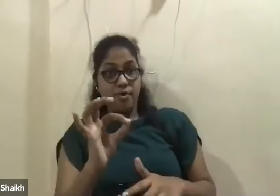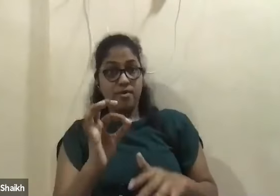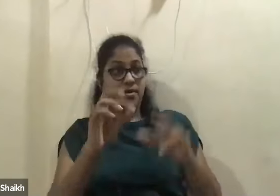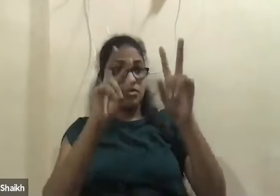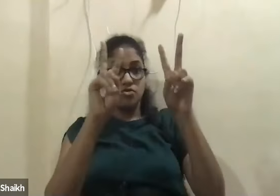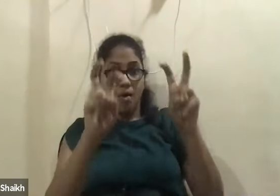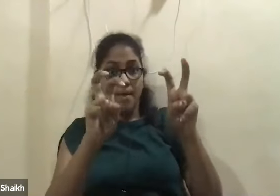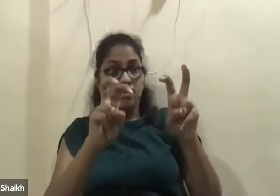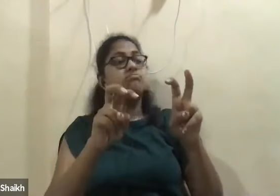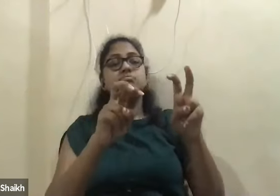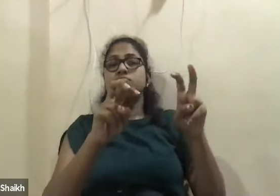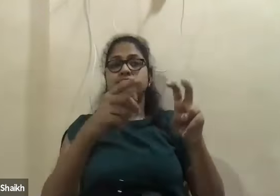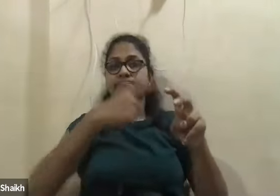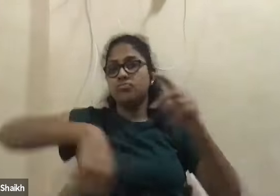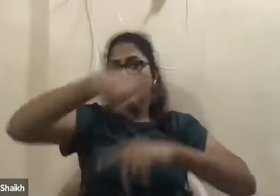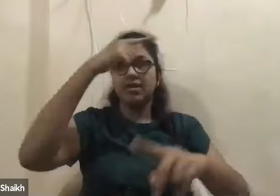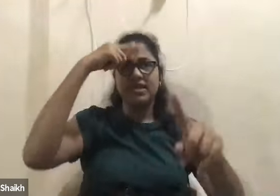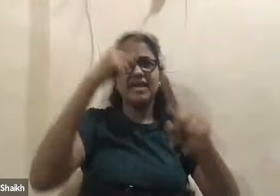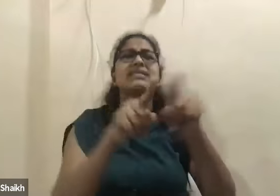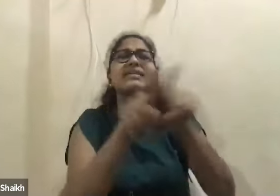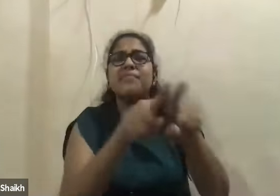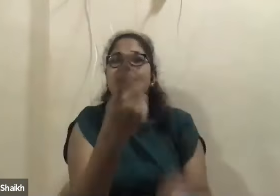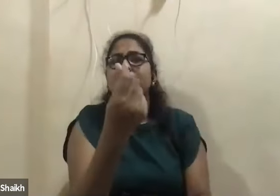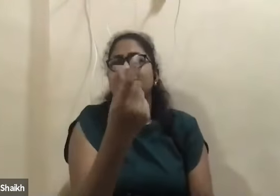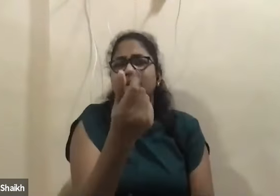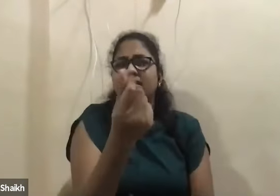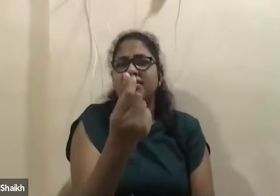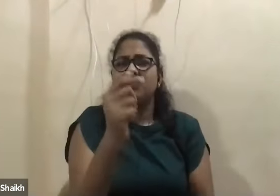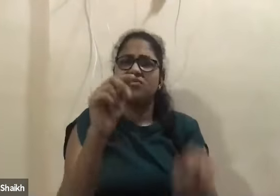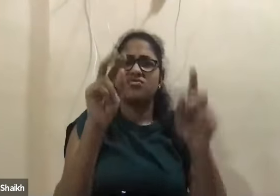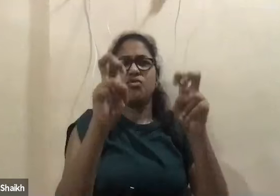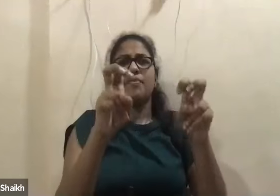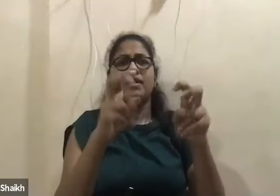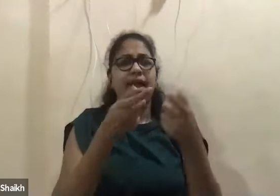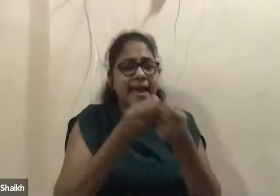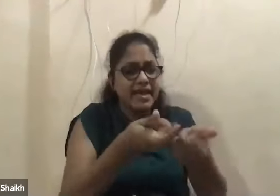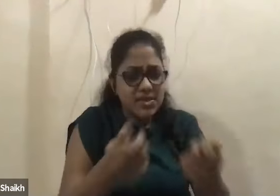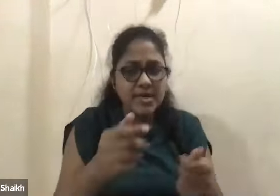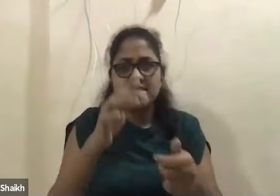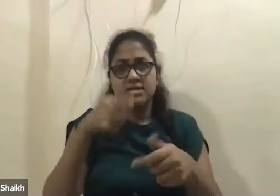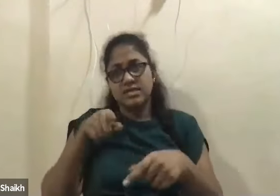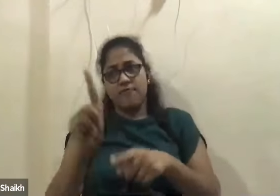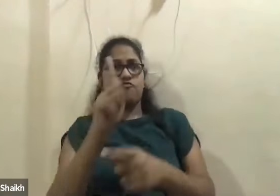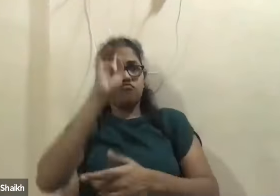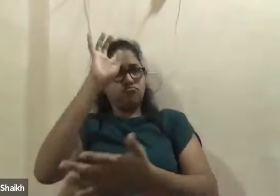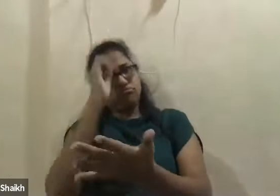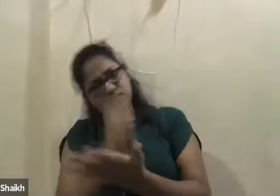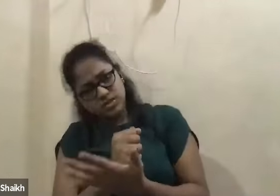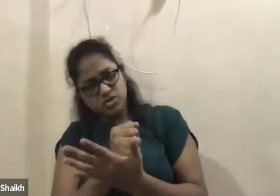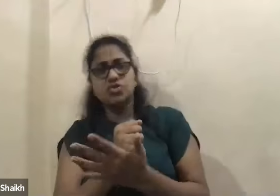होगा. हाँ, जैसे कोई भी मनी रिलेटेड चीज है तो उसमें यूनानिमस, एक्सपेंसेस रिलेटेड चीज है उसमें यूनानिमस. इस तरह के प्रोविजंस आप